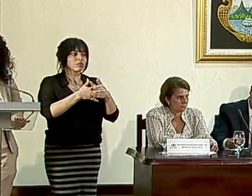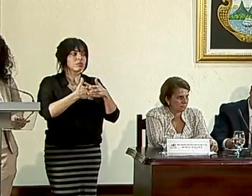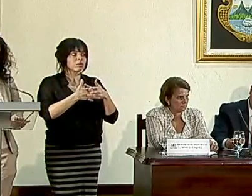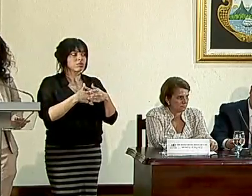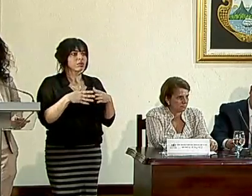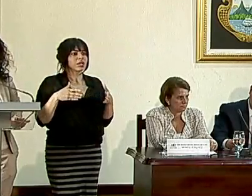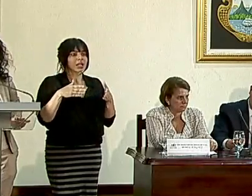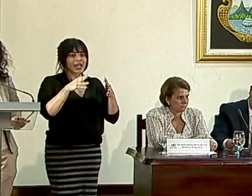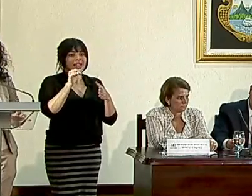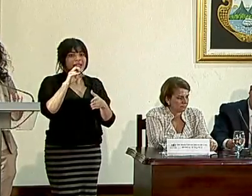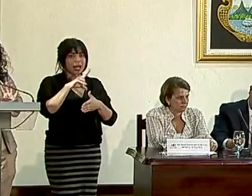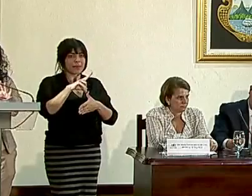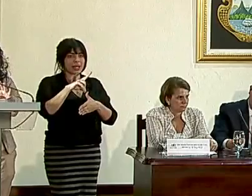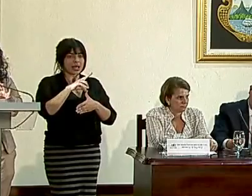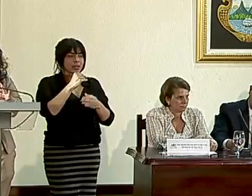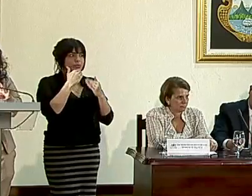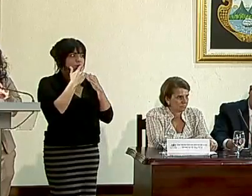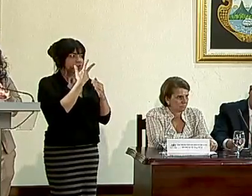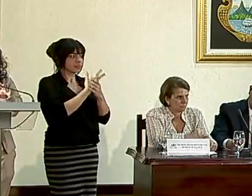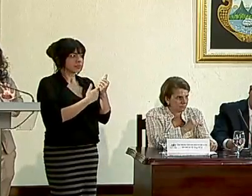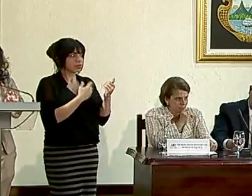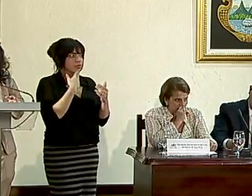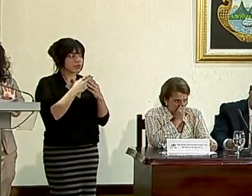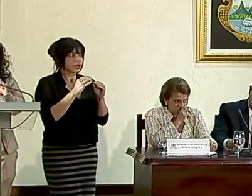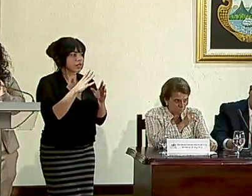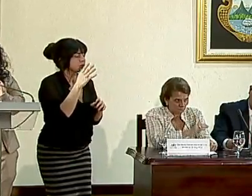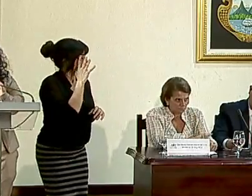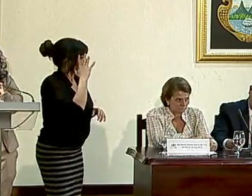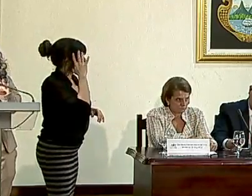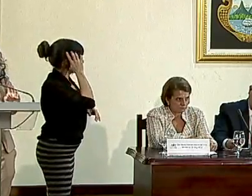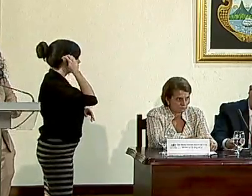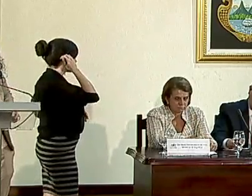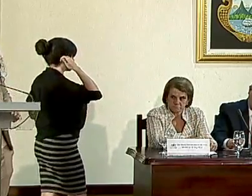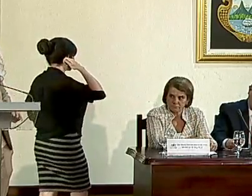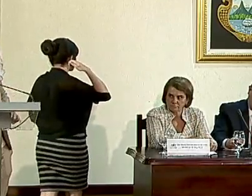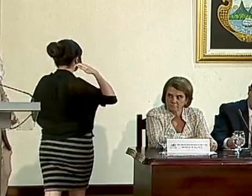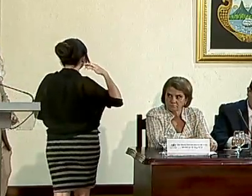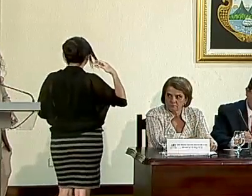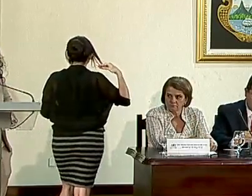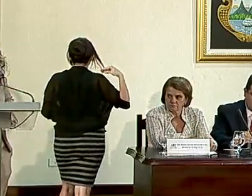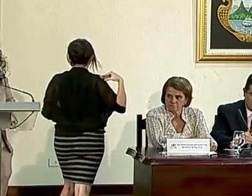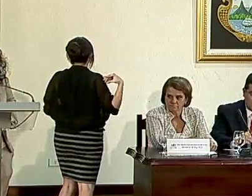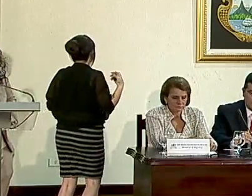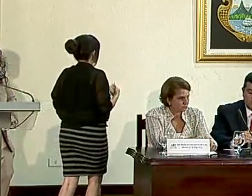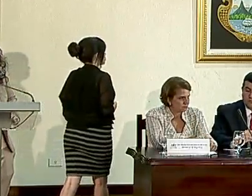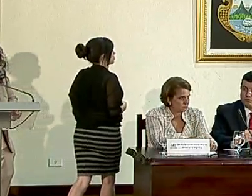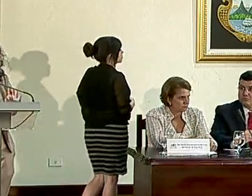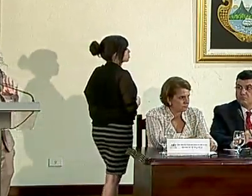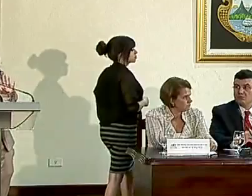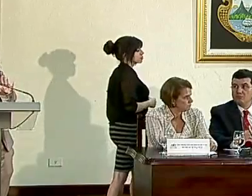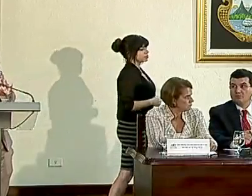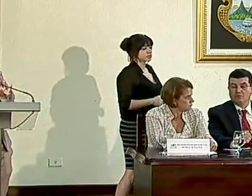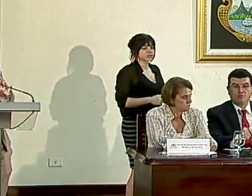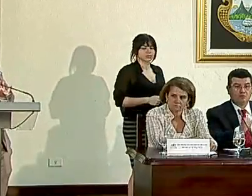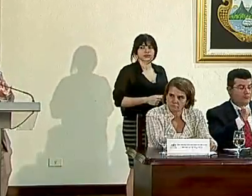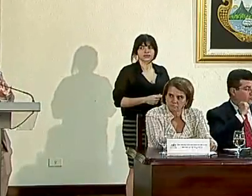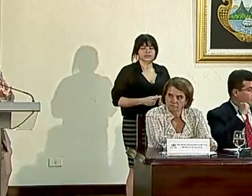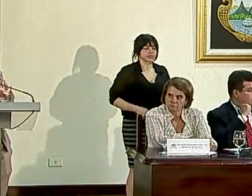Interamericana Norte. Muchas gracias a ambos y que todos tengan buenos días. A doña Carmen, si gusta iniciamos